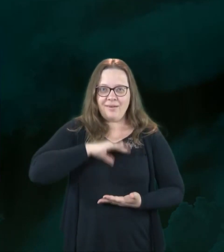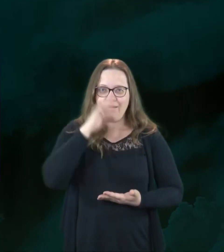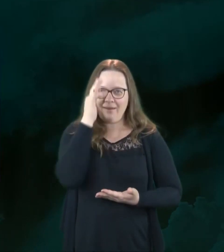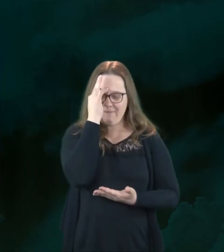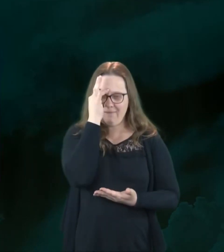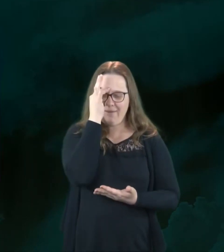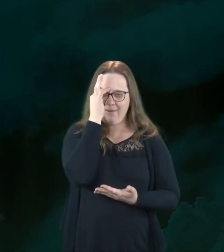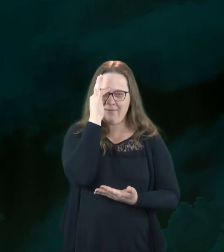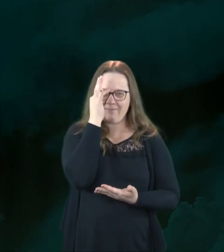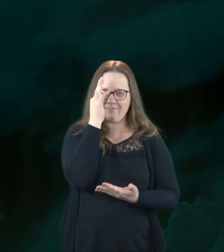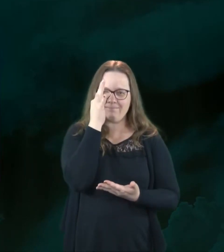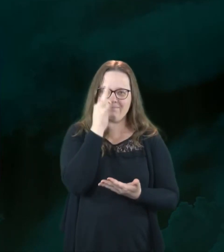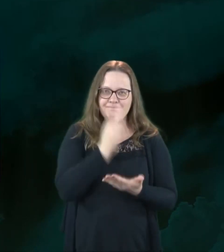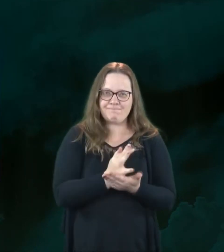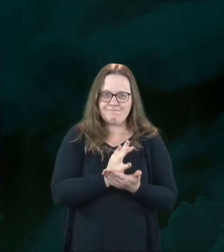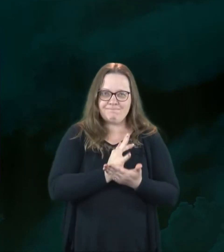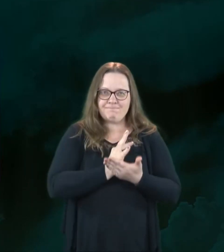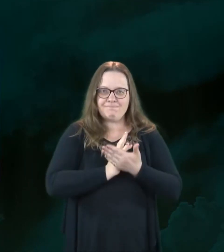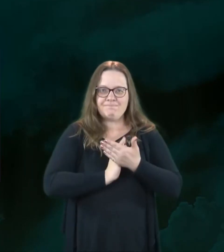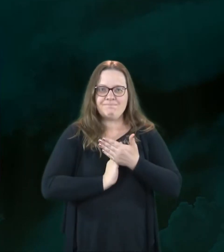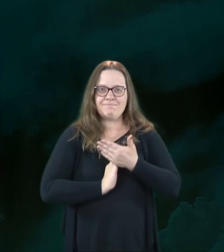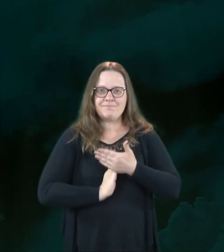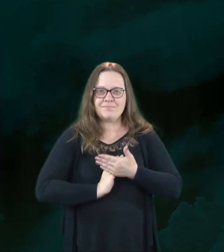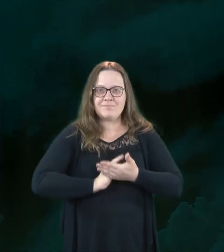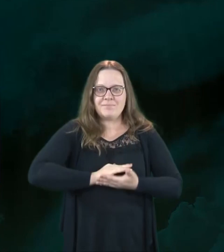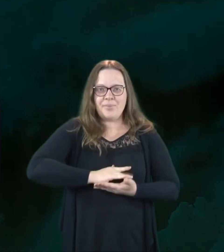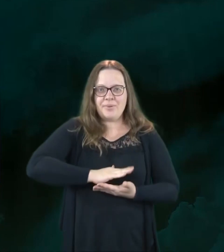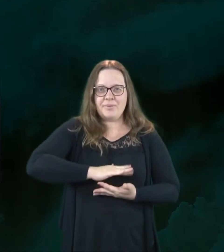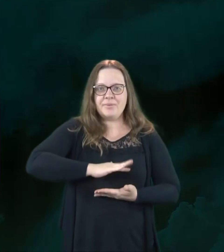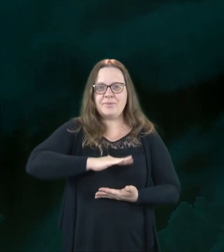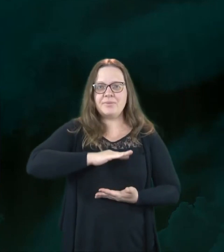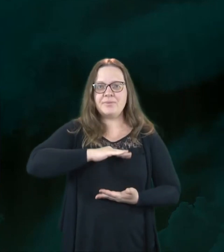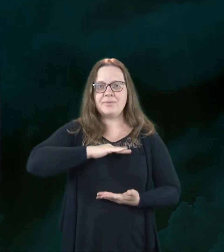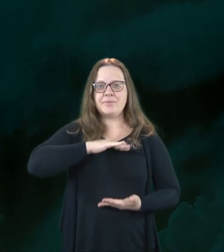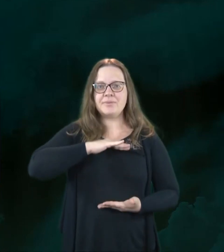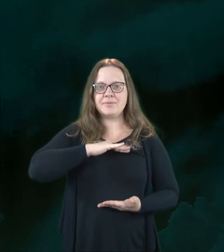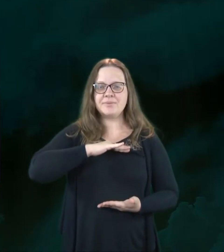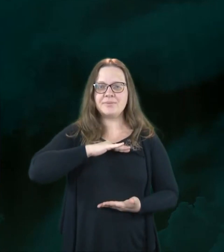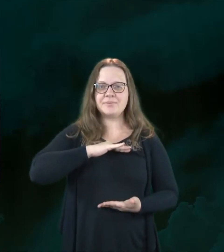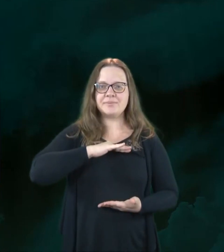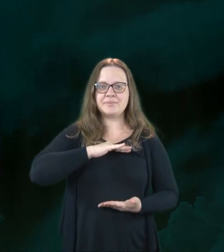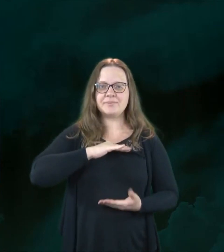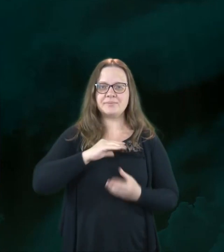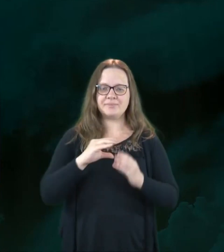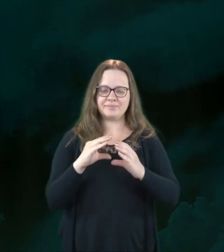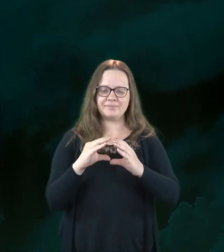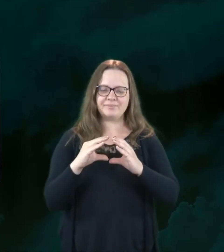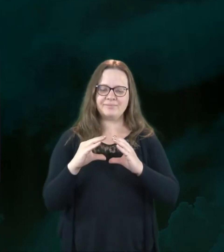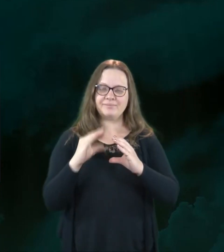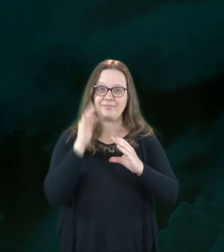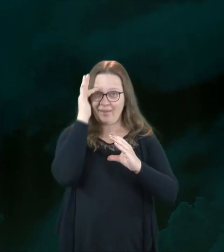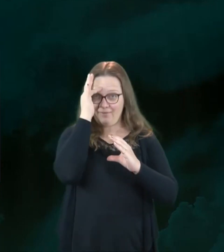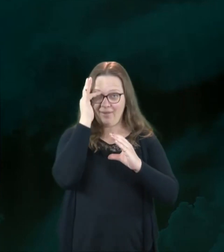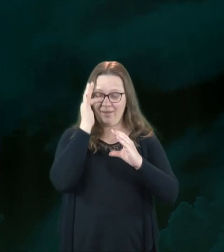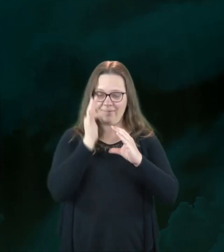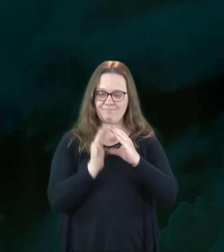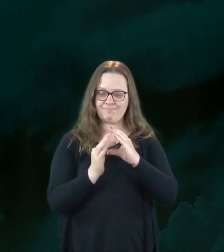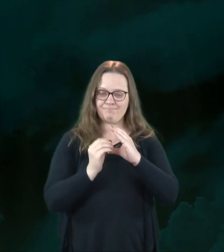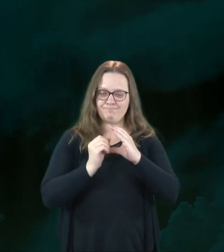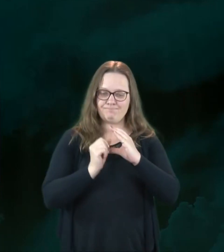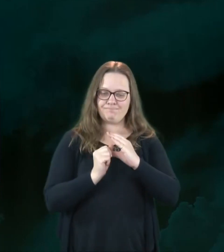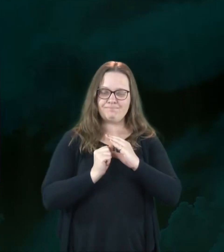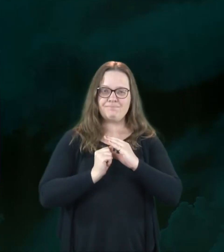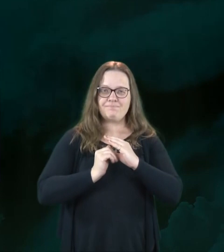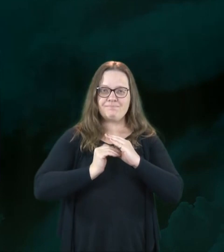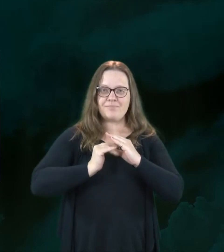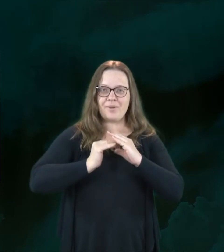você. Então vai encher o seu espírito do Filho de Deus, da vida de Deus,